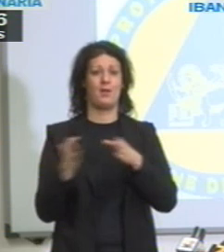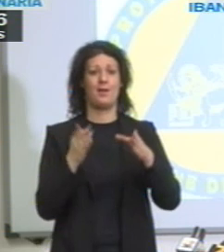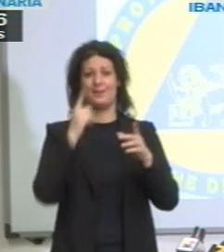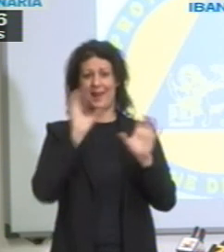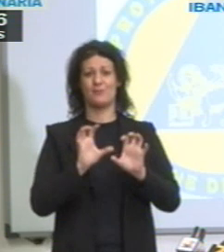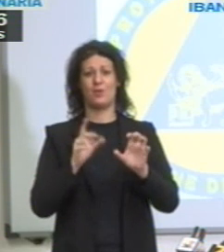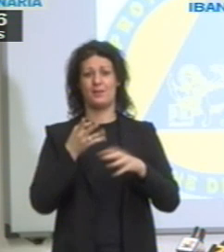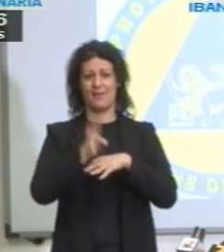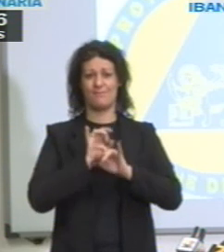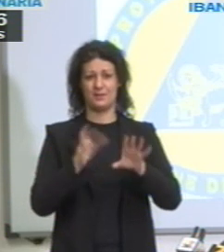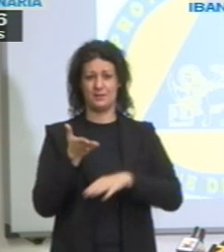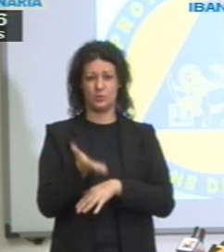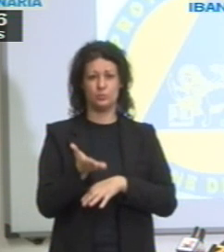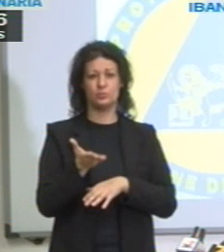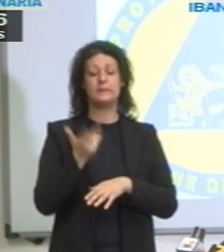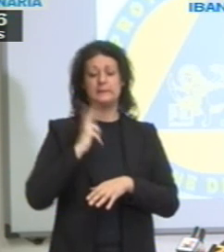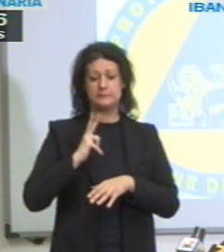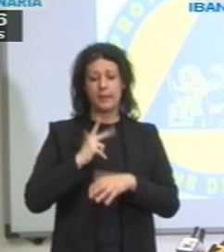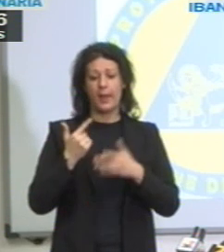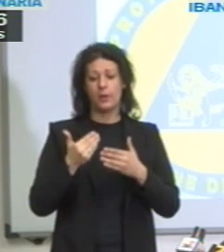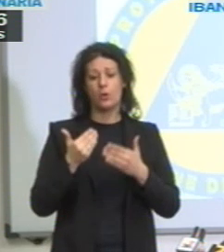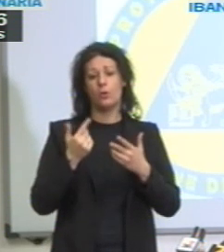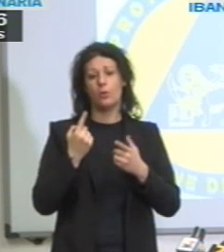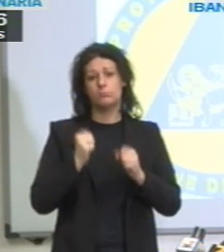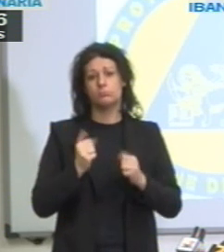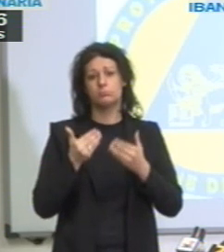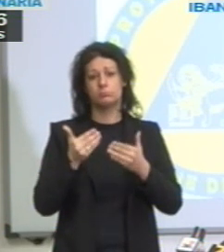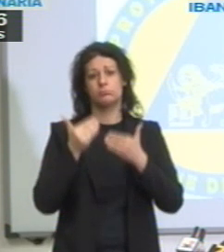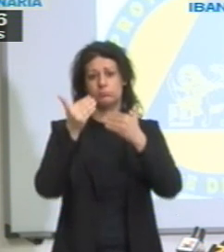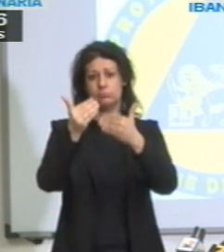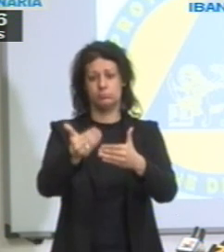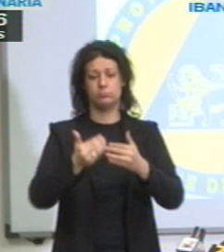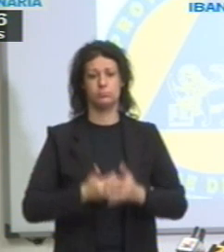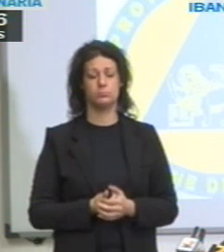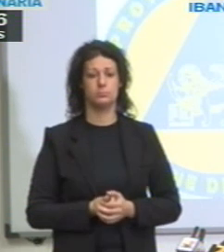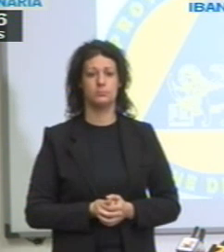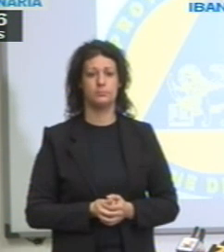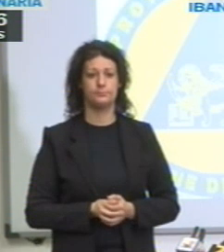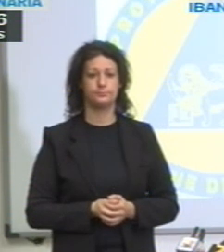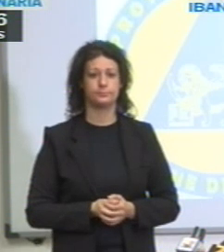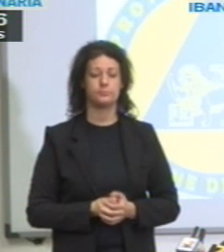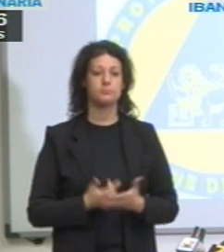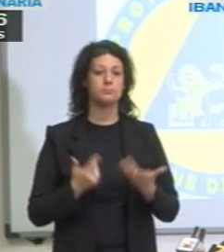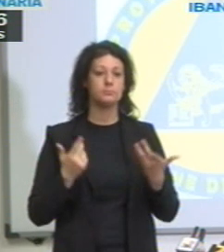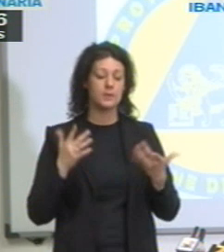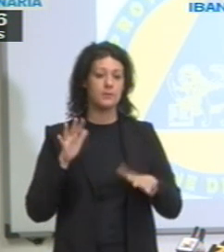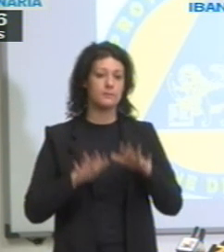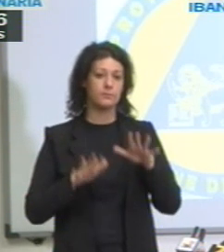pieno ritmo, forse una preghiera che varrebbe la pena di fare, che poi è difficile mettere nero su bianco, no? Però forse varrebbe la pena